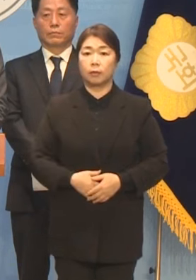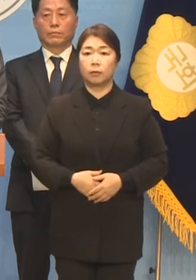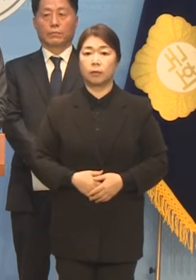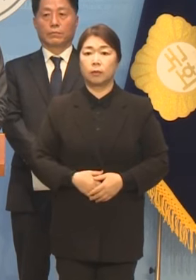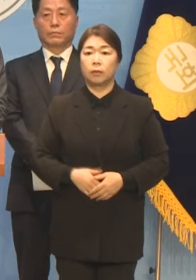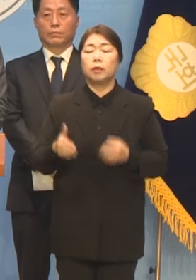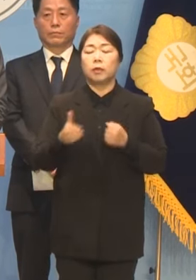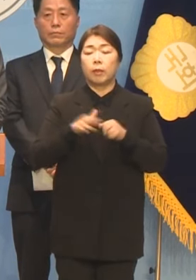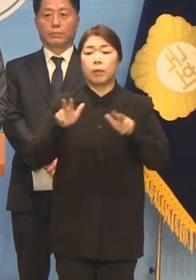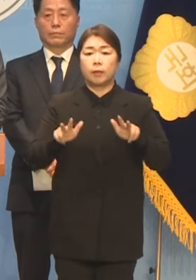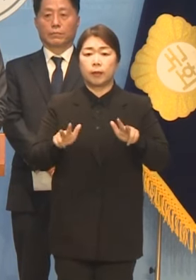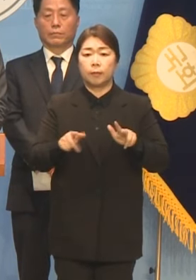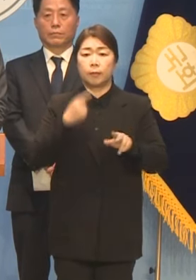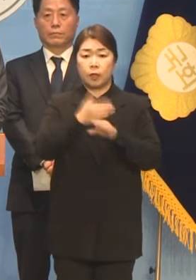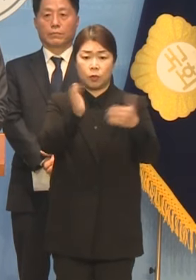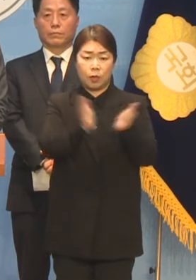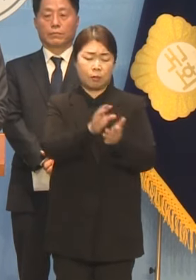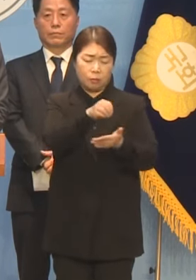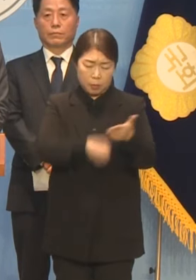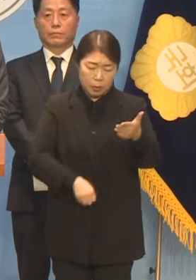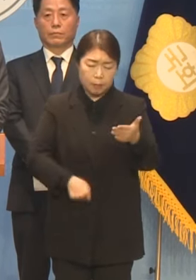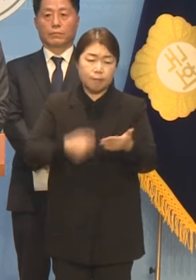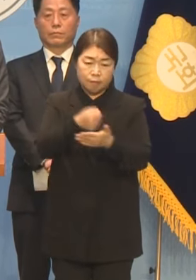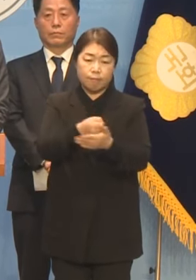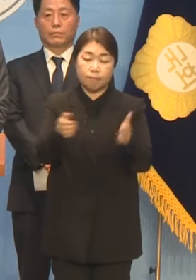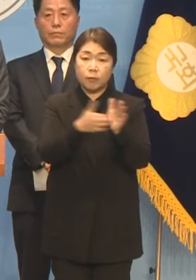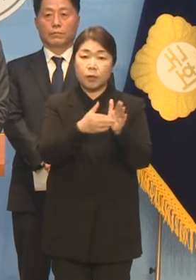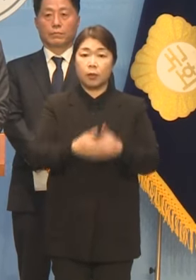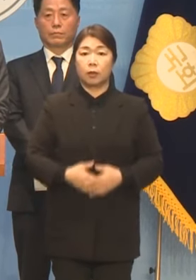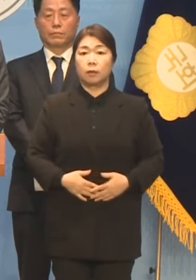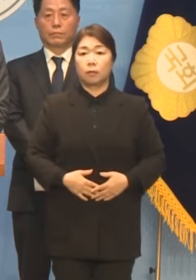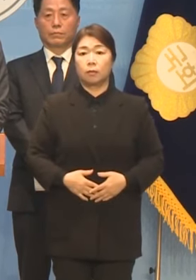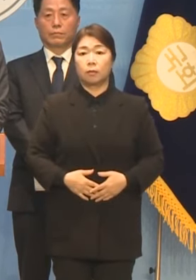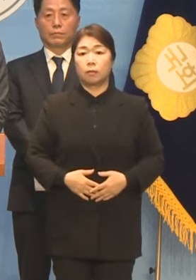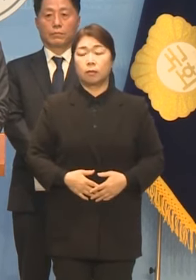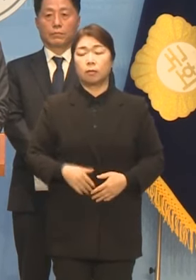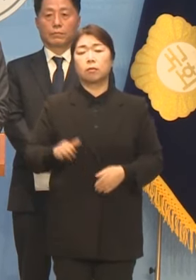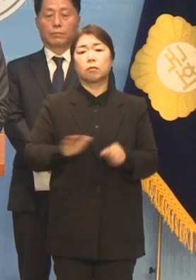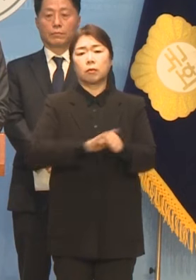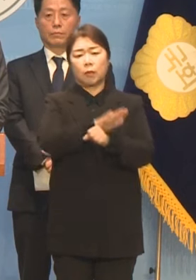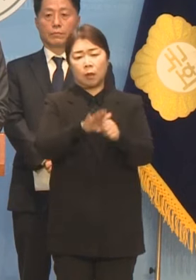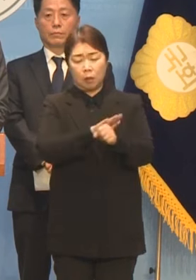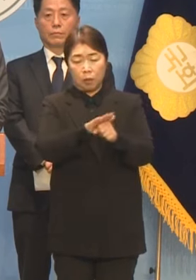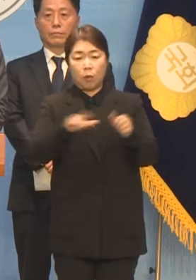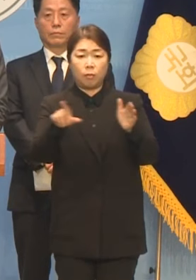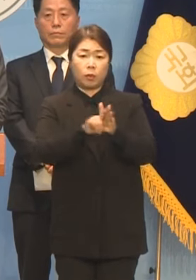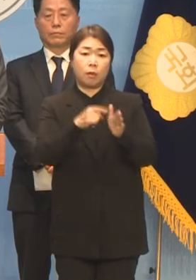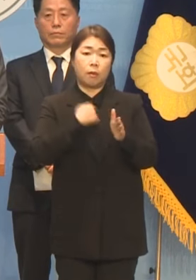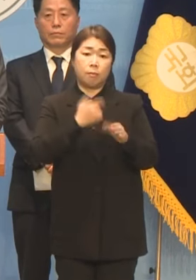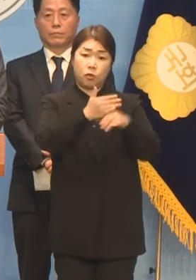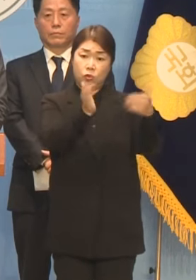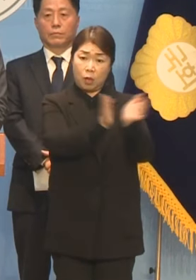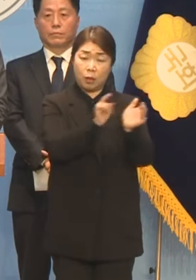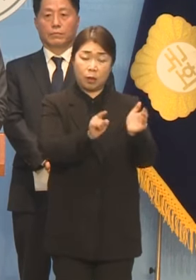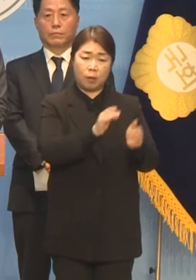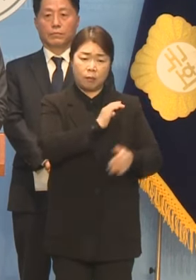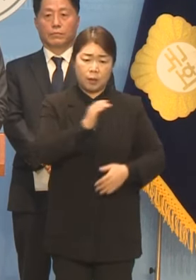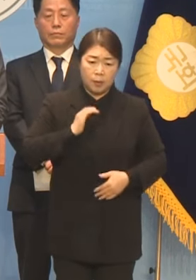비명이라도 당을 떠나지 않을 수 없습니다 사랑하고 믿어왔던 민주당에게